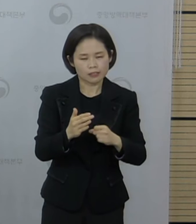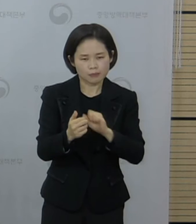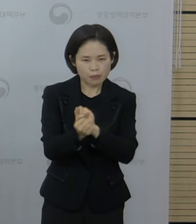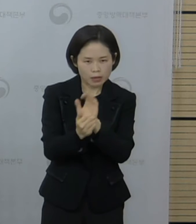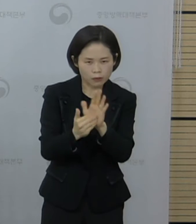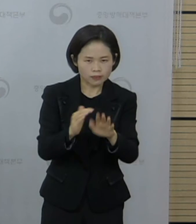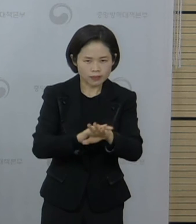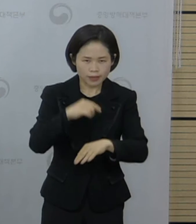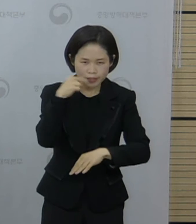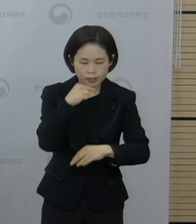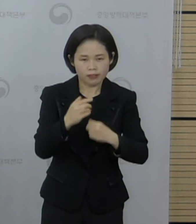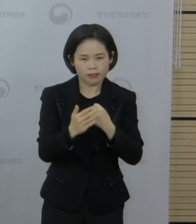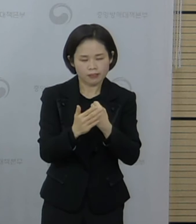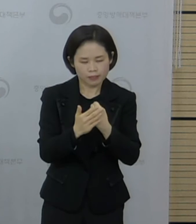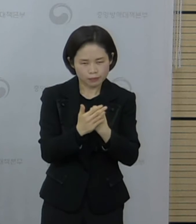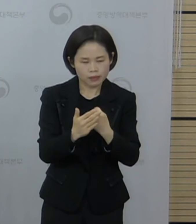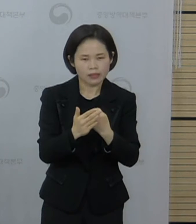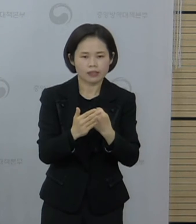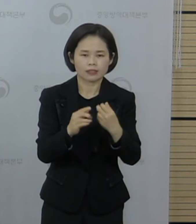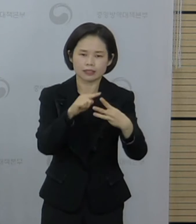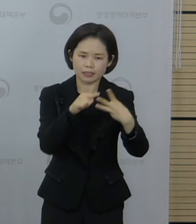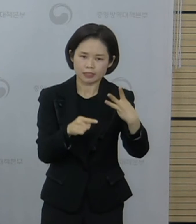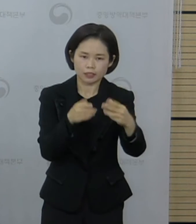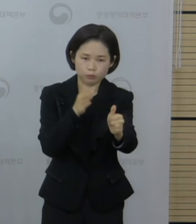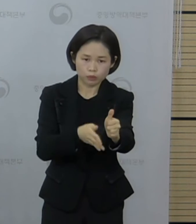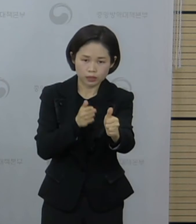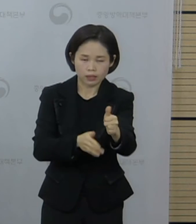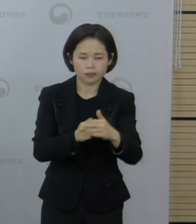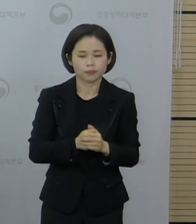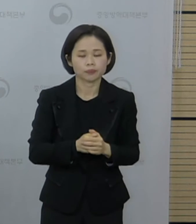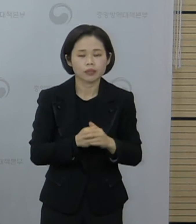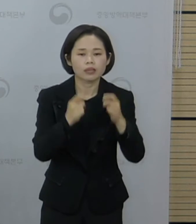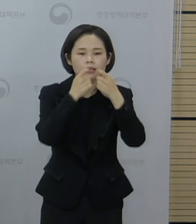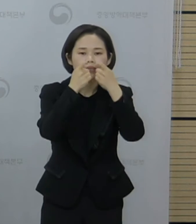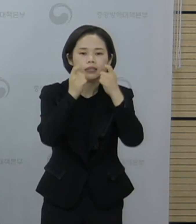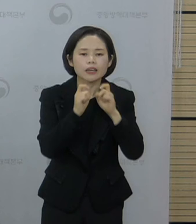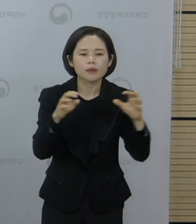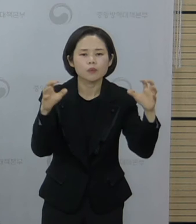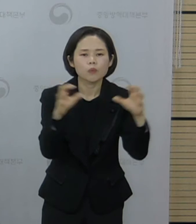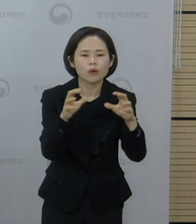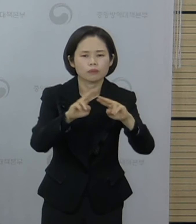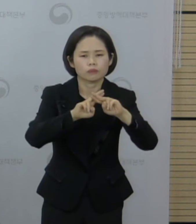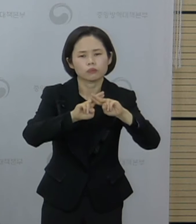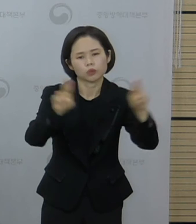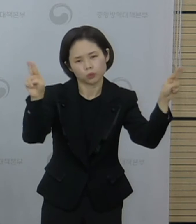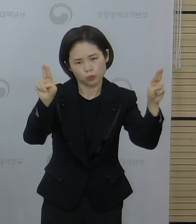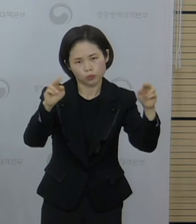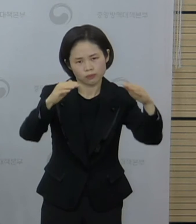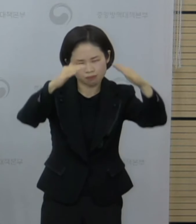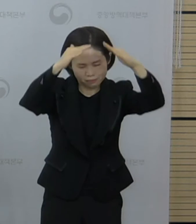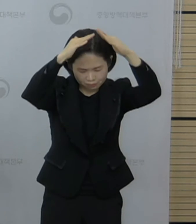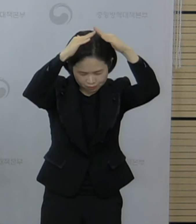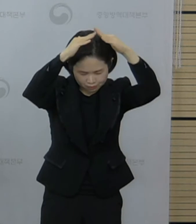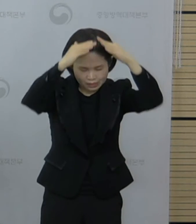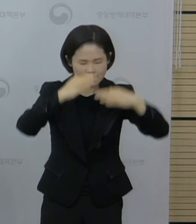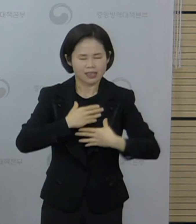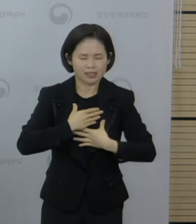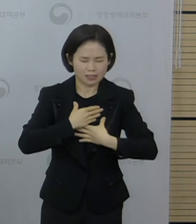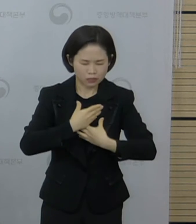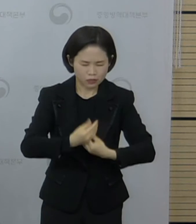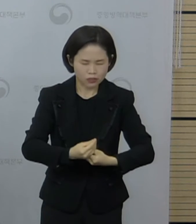드립니다 첫번째로 모든 사적인 모임은 귀속 해주시고 집에 안전하게 머물러